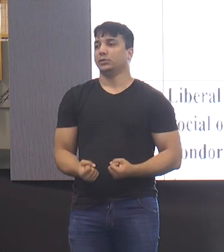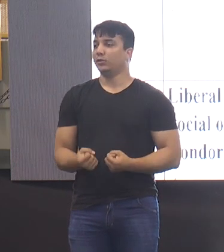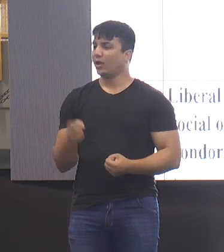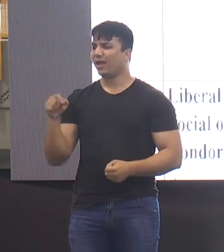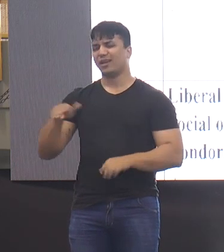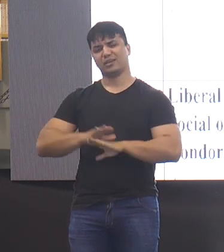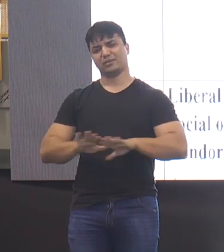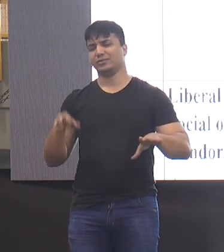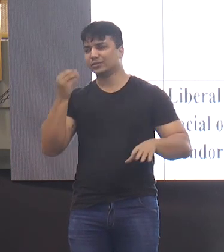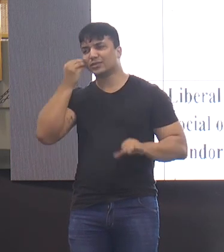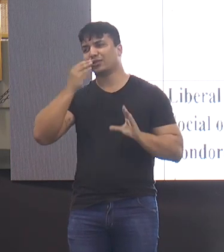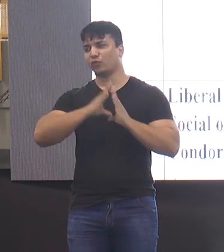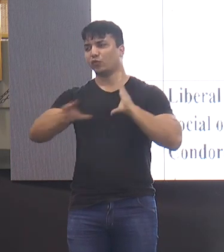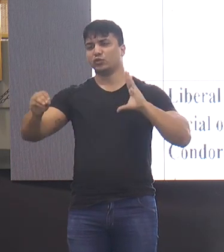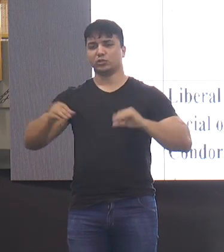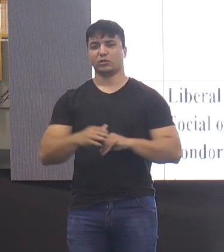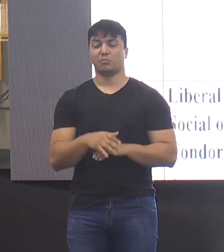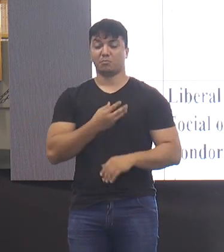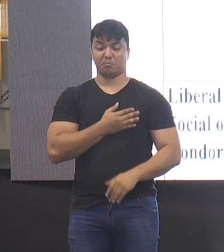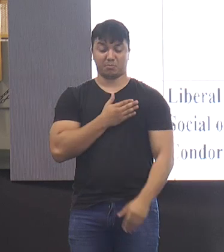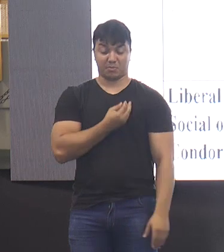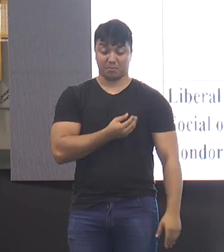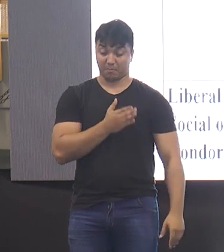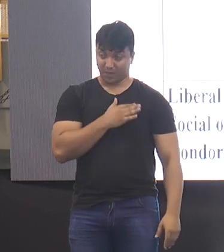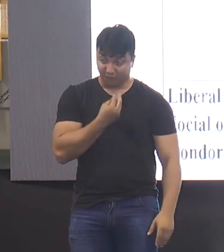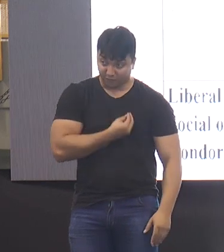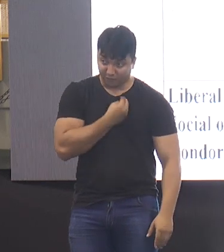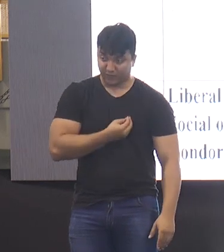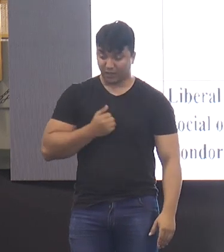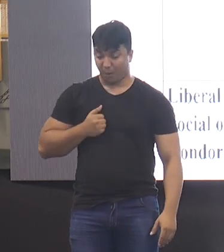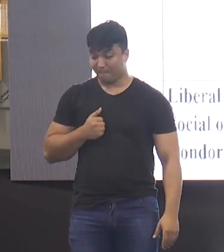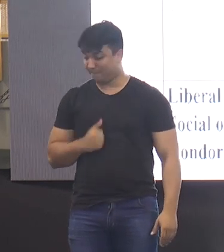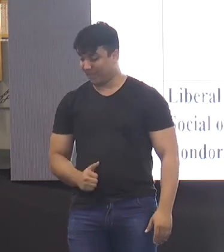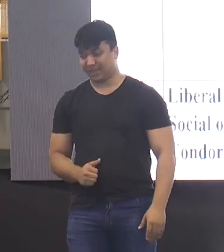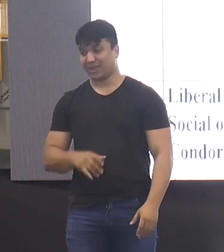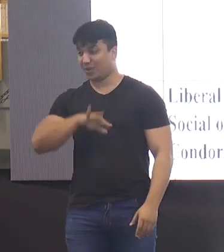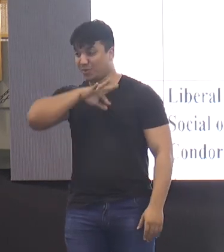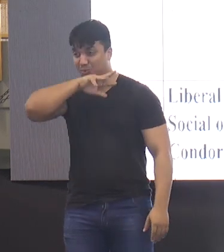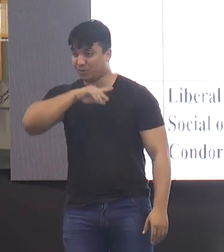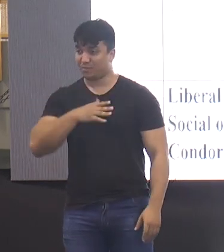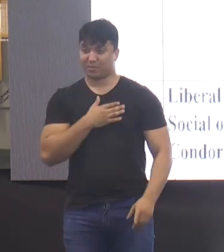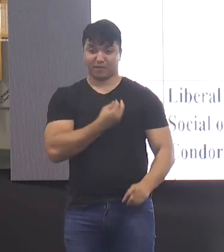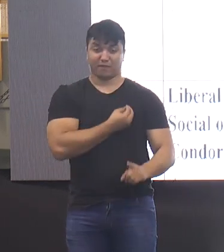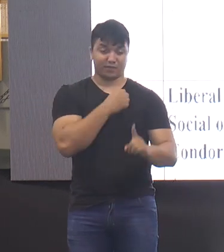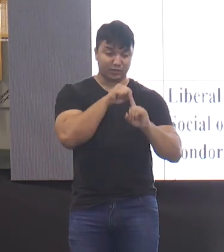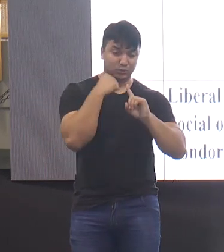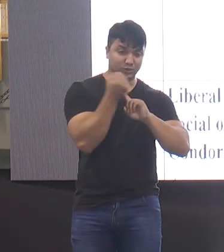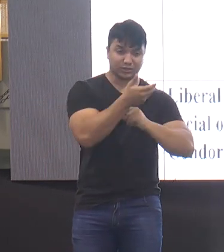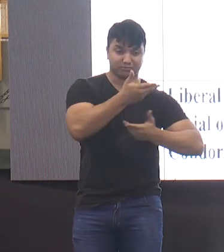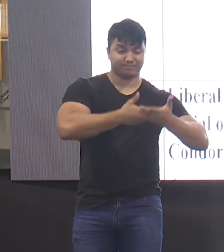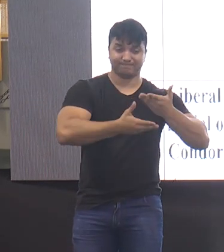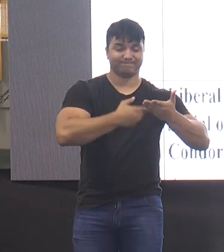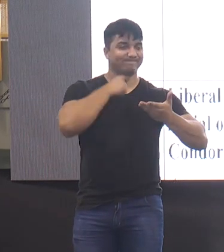É. A minha vida é uma merda, a minha vida social é fuleira,